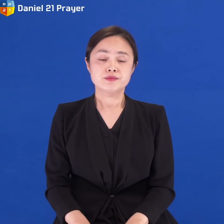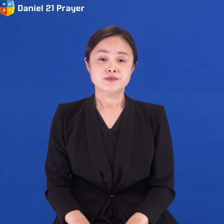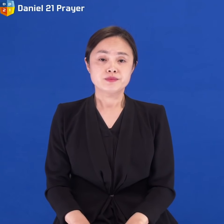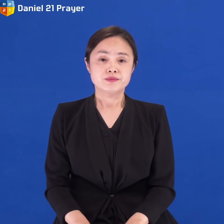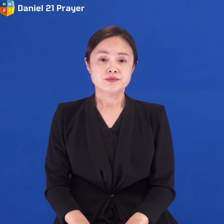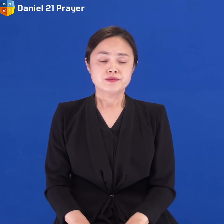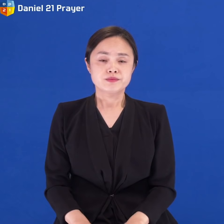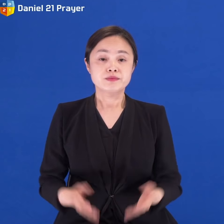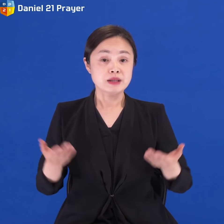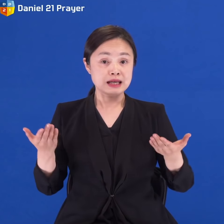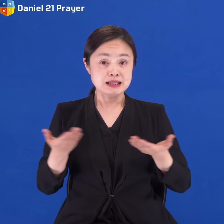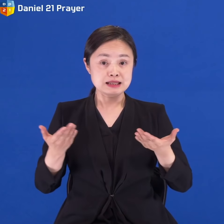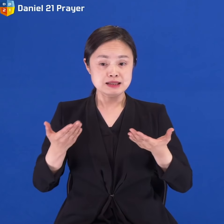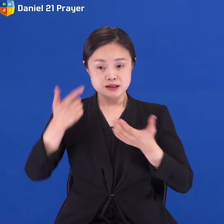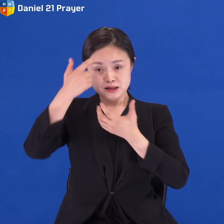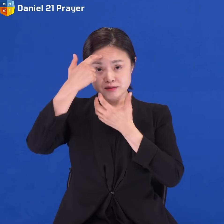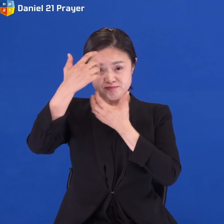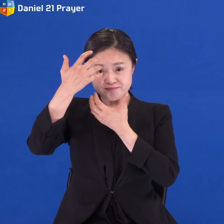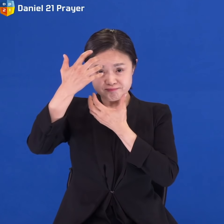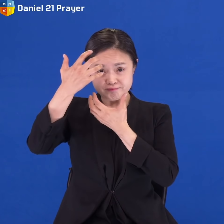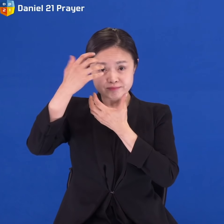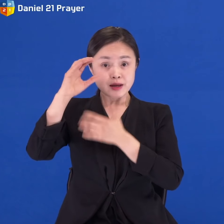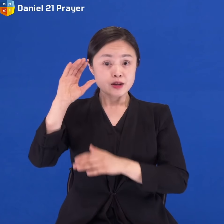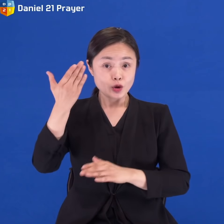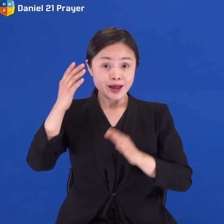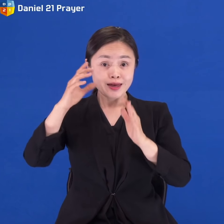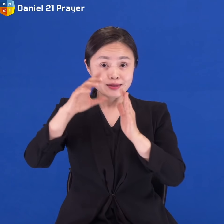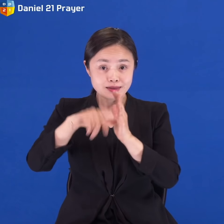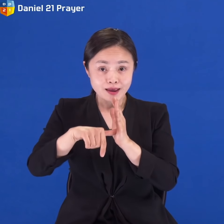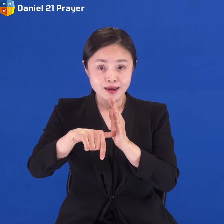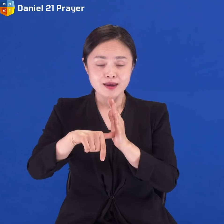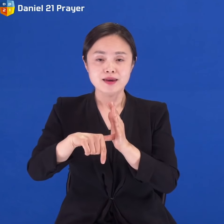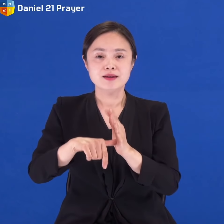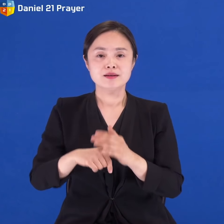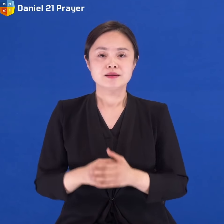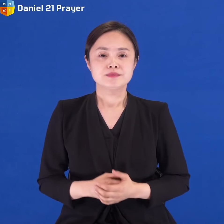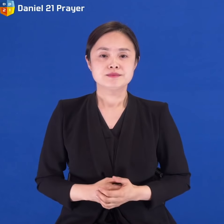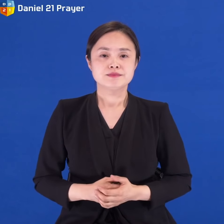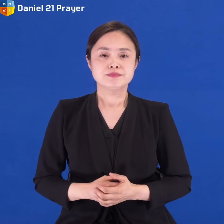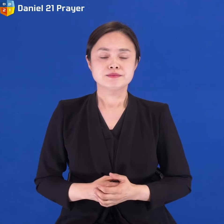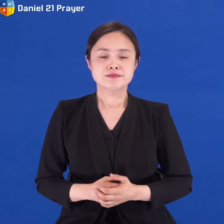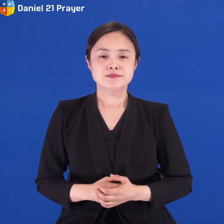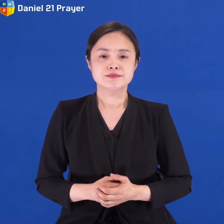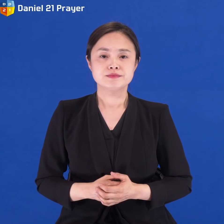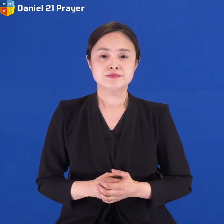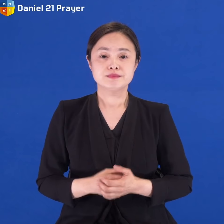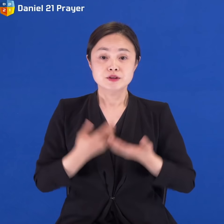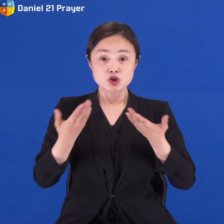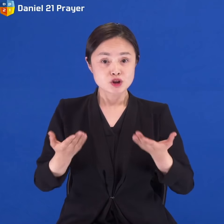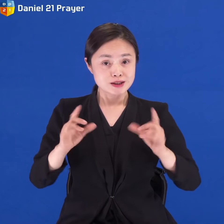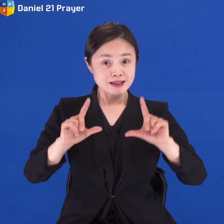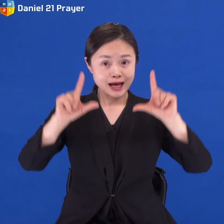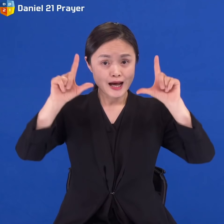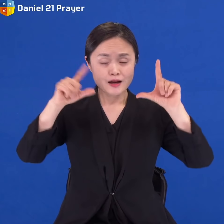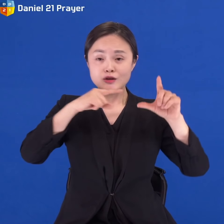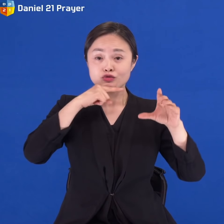붉은 표시가 되어 있는 빨간 날은 더 돈을 많이 주는 알바를 해야 했고,